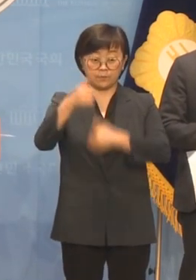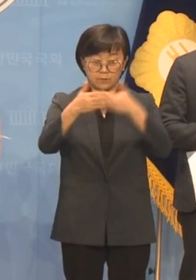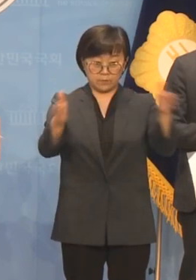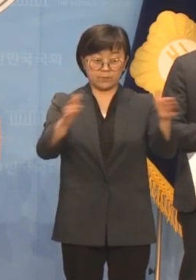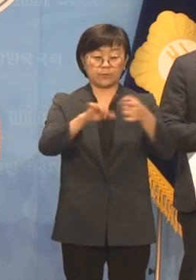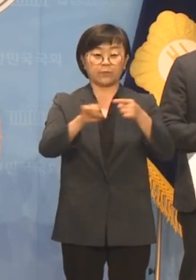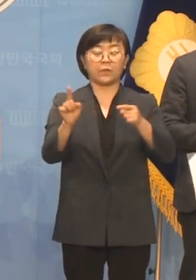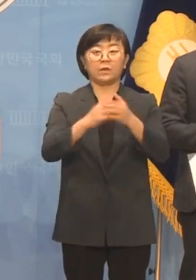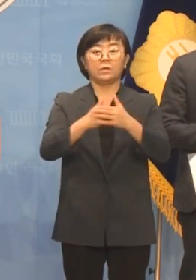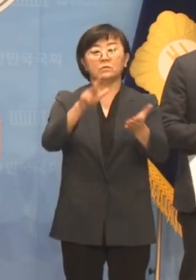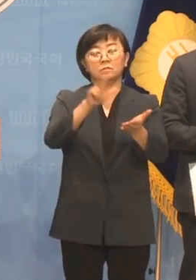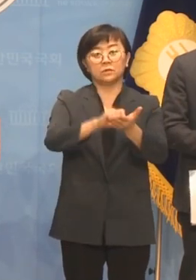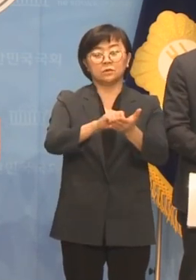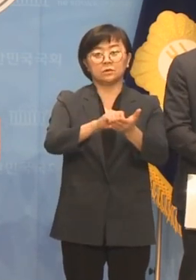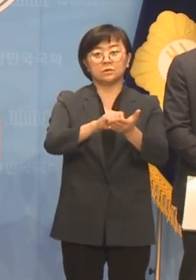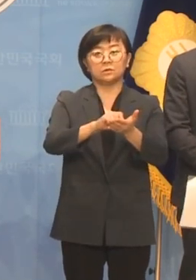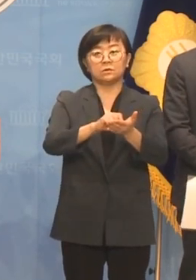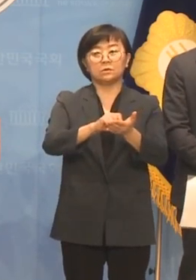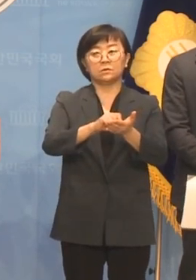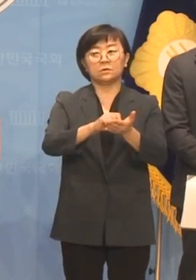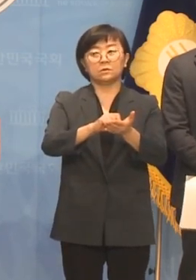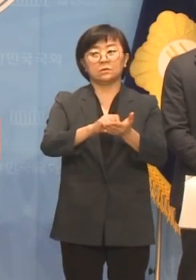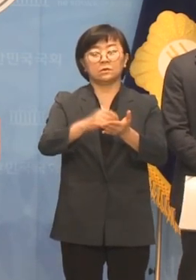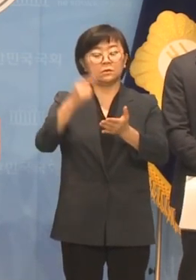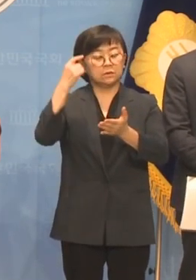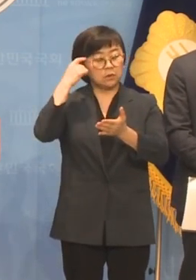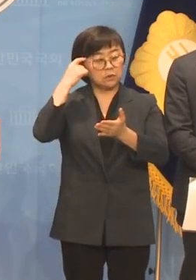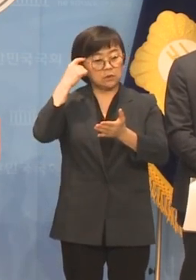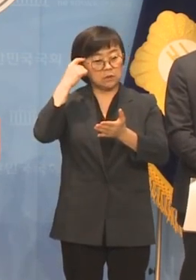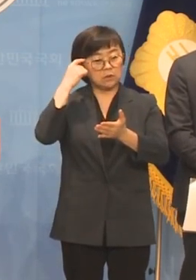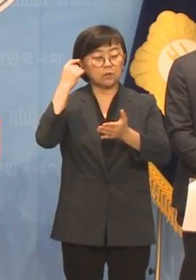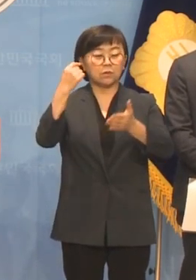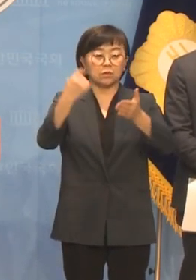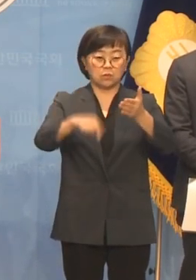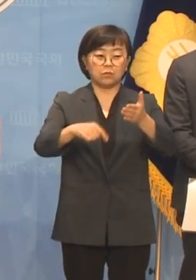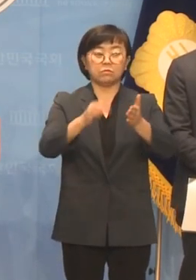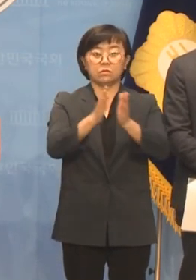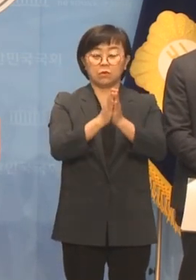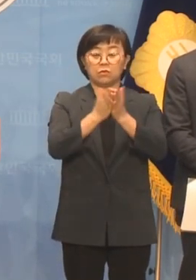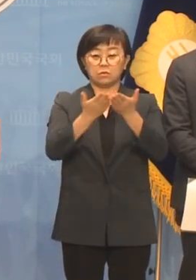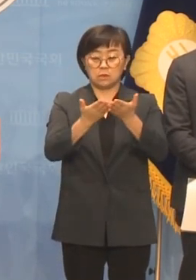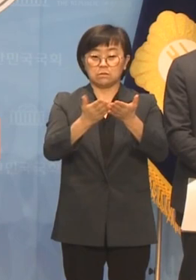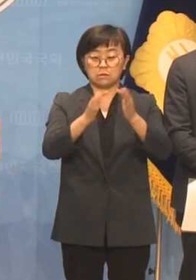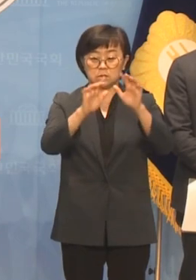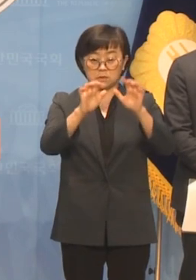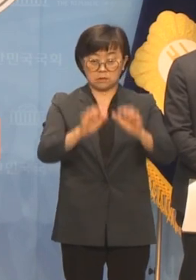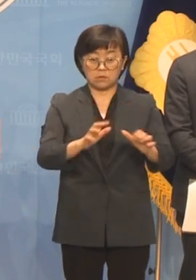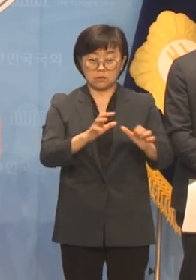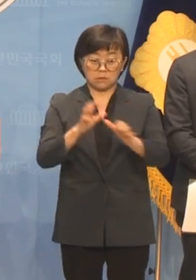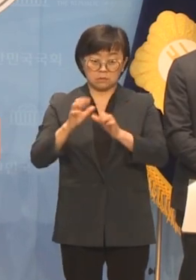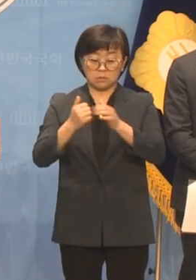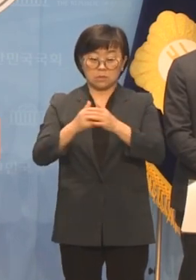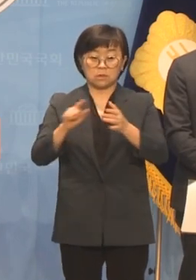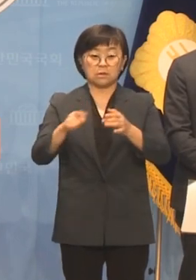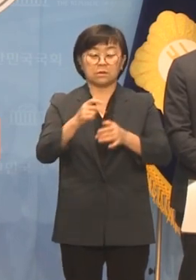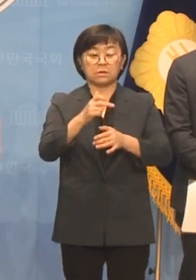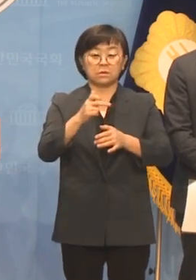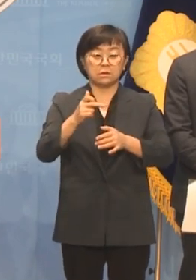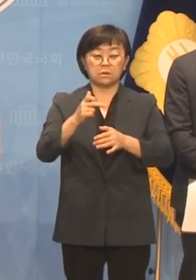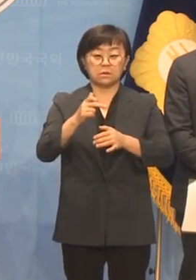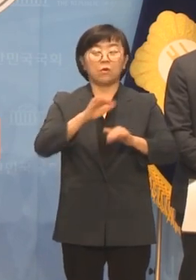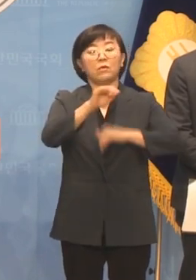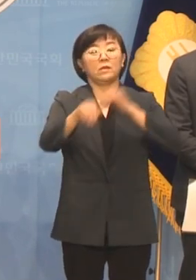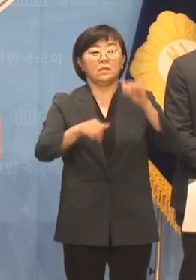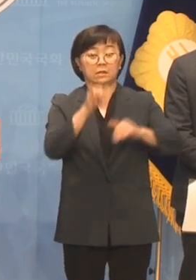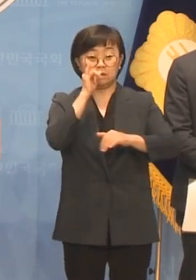대통령실이 문제의 정신전력 교육교재의 작성과 활용에 깊이 관여한 것이